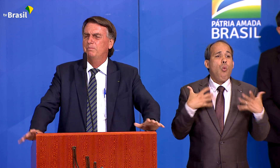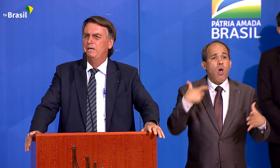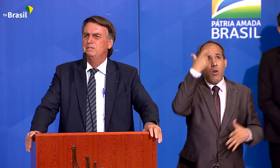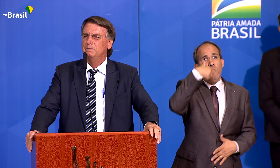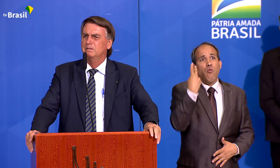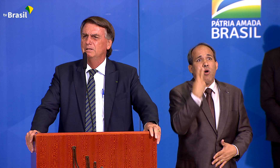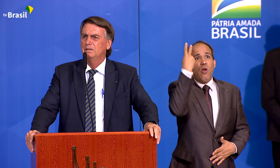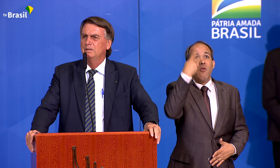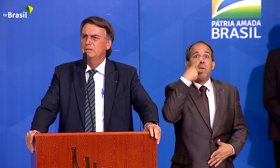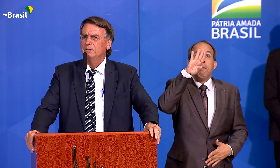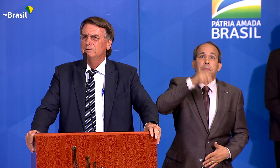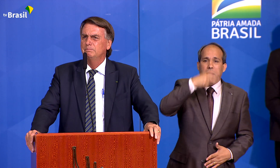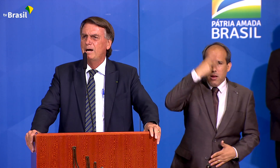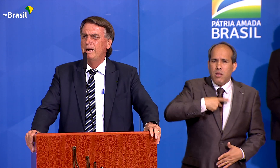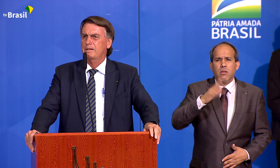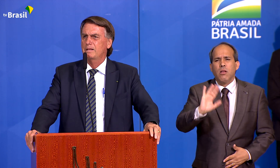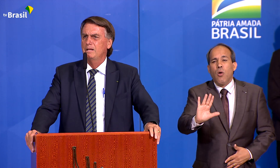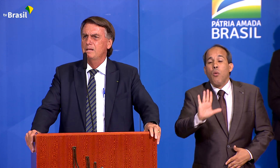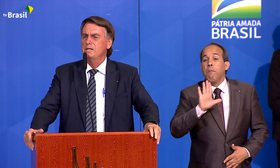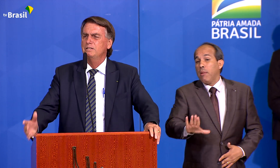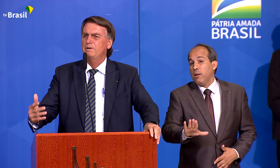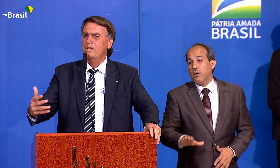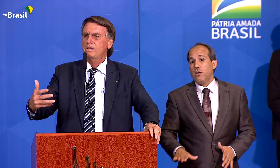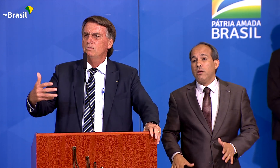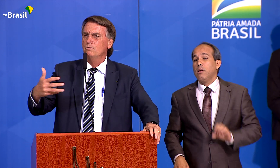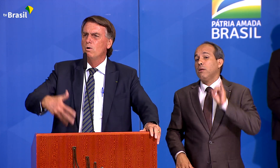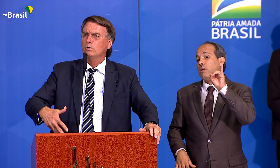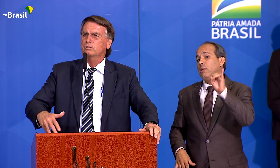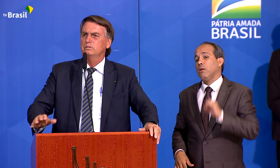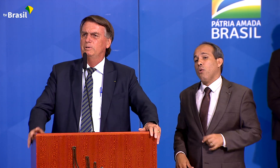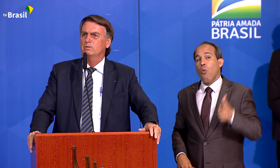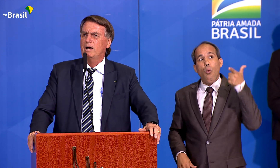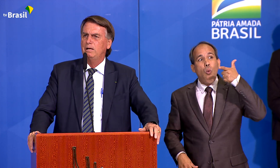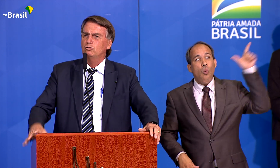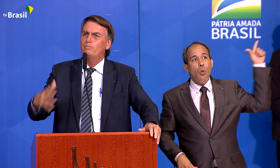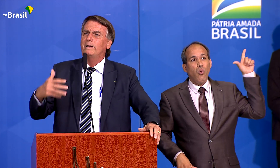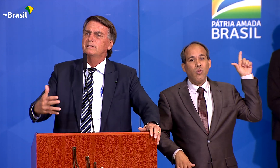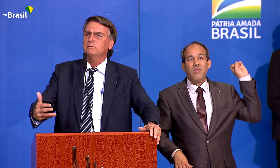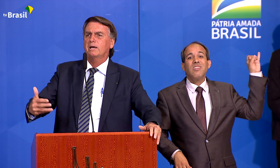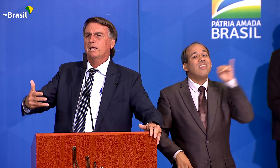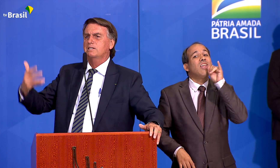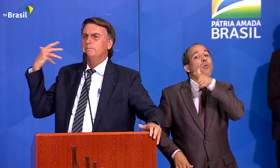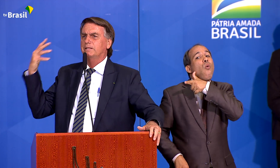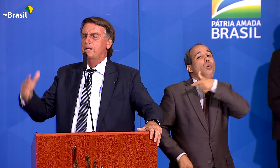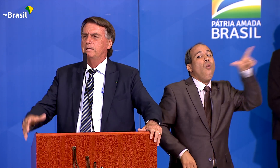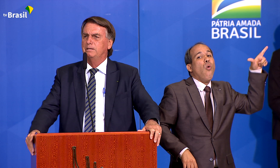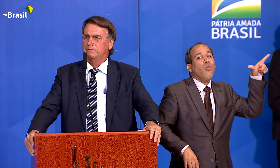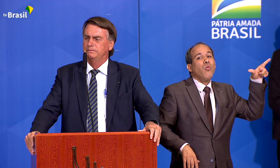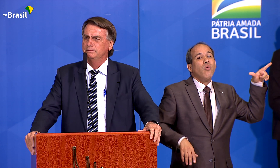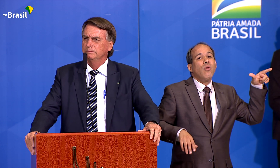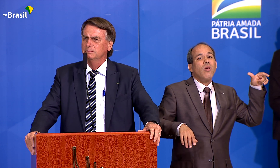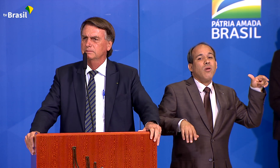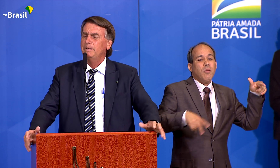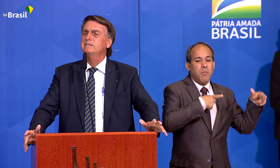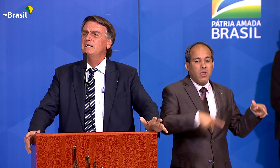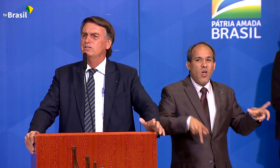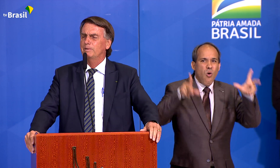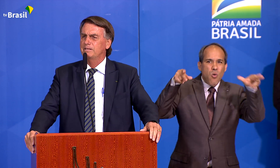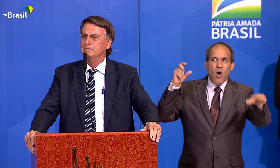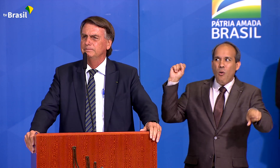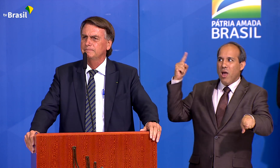valorizar E não falo bem de mim mas se tivesse um outro no meu lugar do padrão daqueles que me antecederam